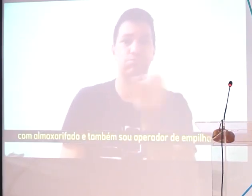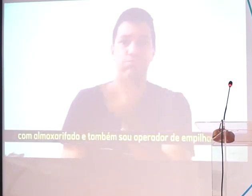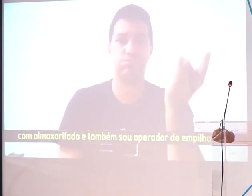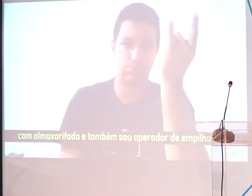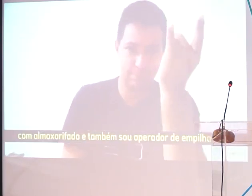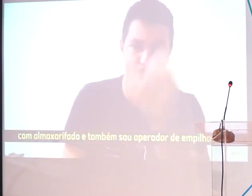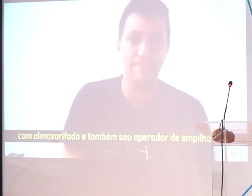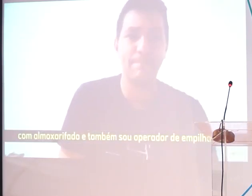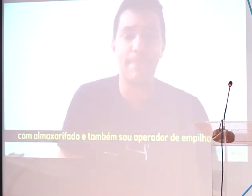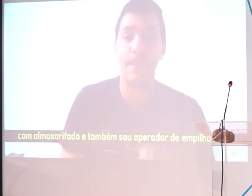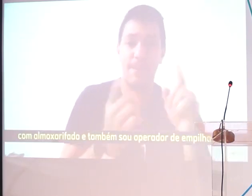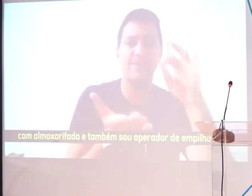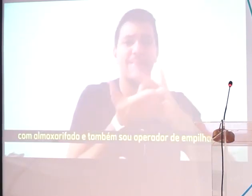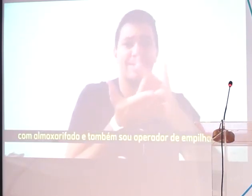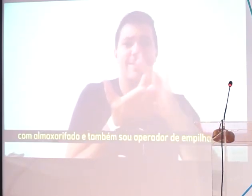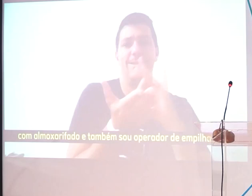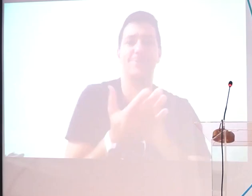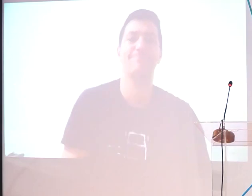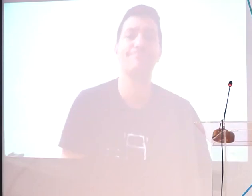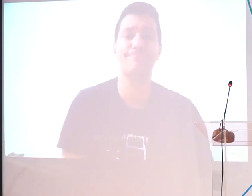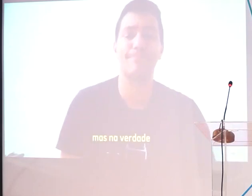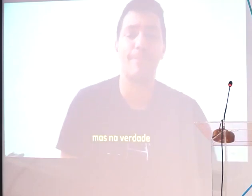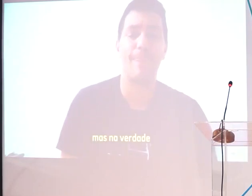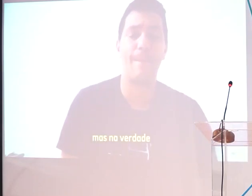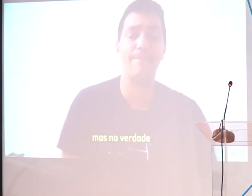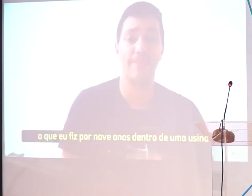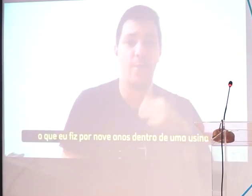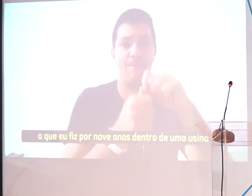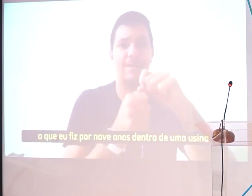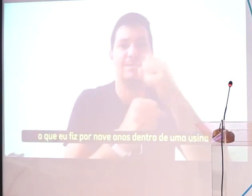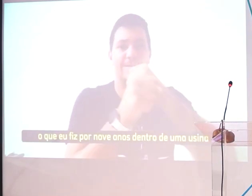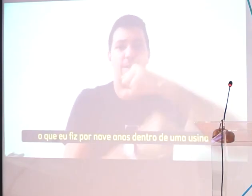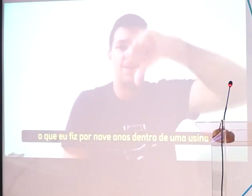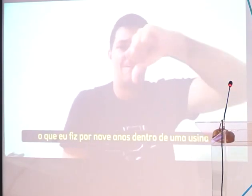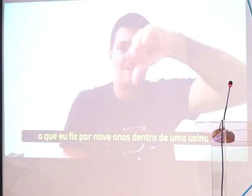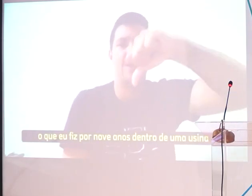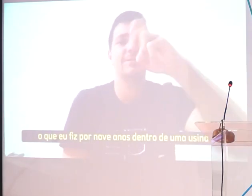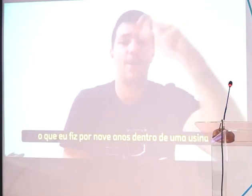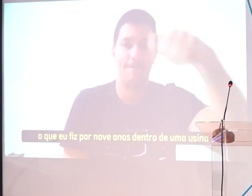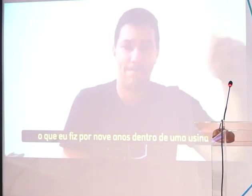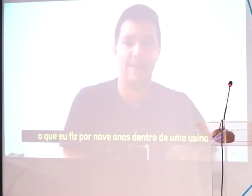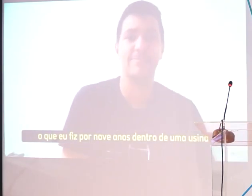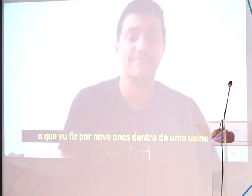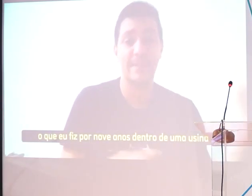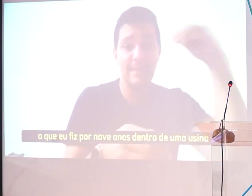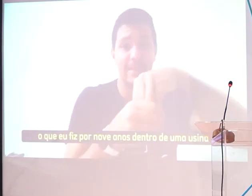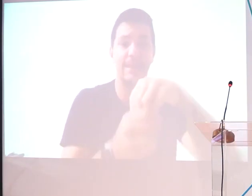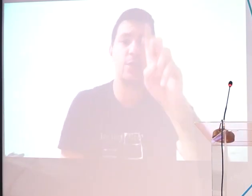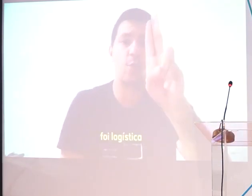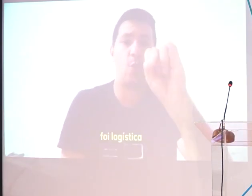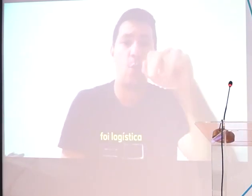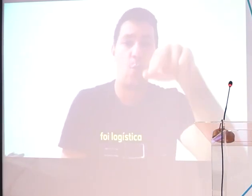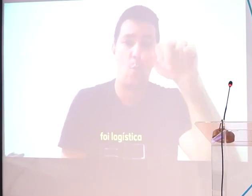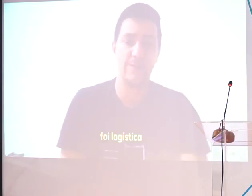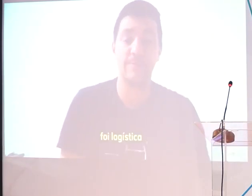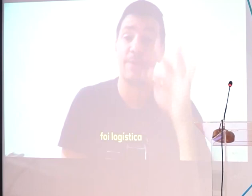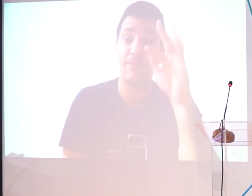e operador de empilhadeira. Mas, na verdade, o que eu fiz por nove anos dentro de uma usina foi logística.